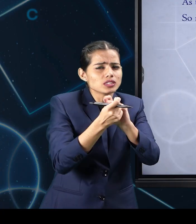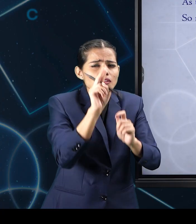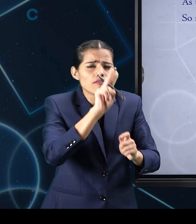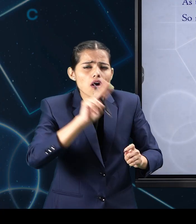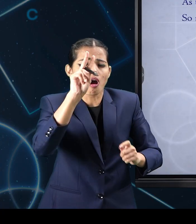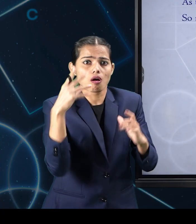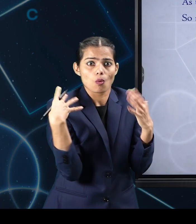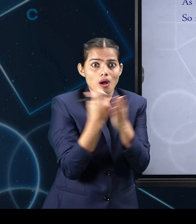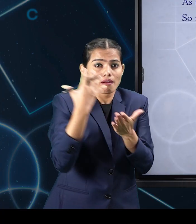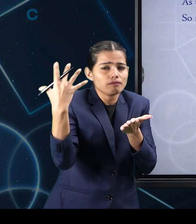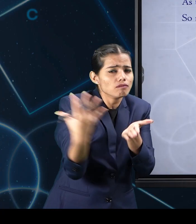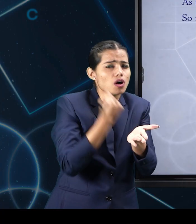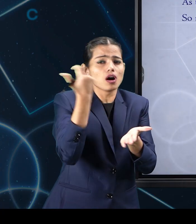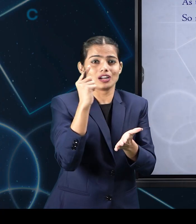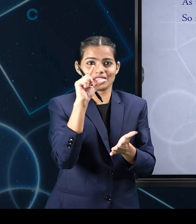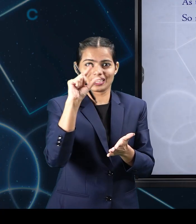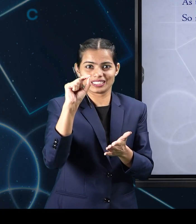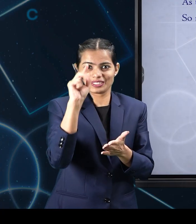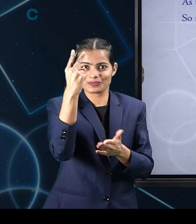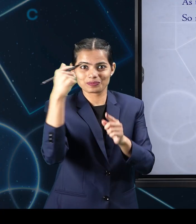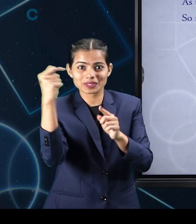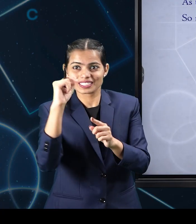इज इक्वल 10 स्क्वायर माइनस 6 स्क्वायर